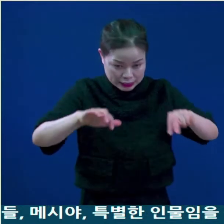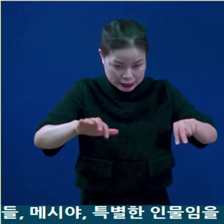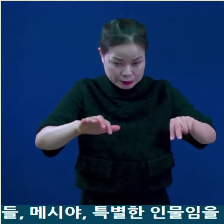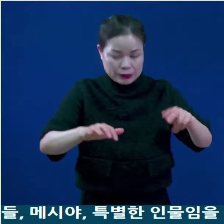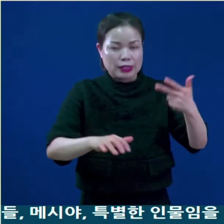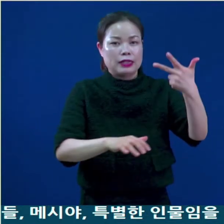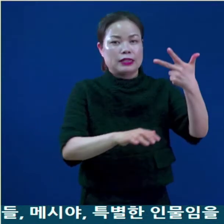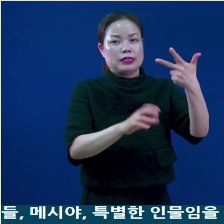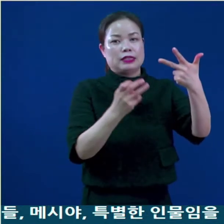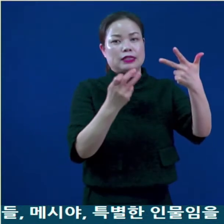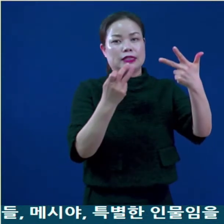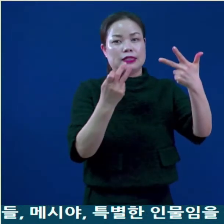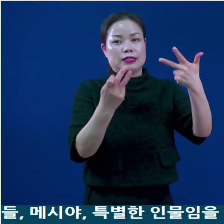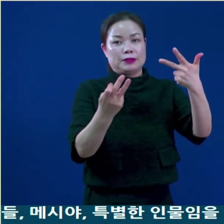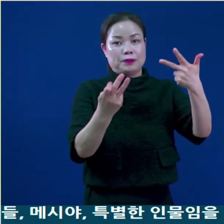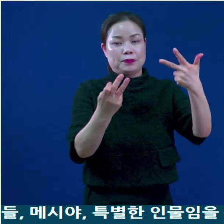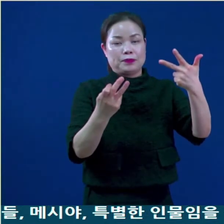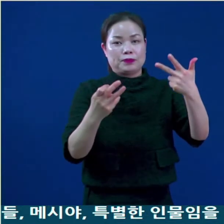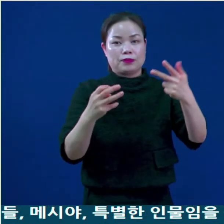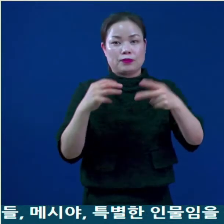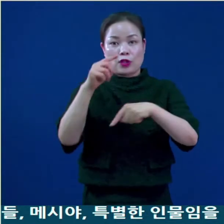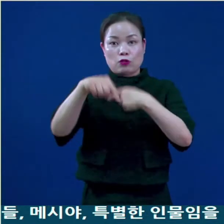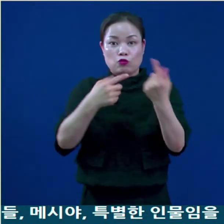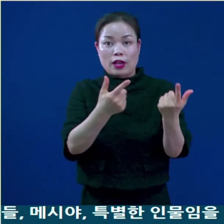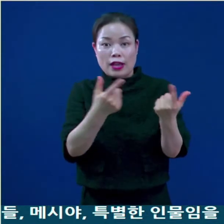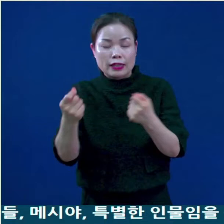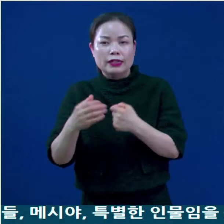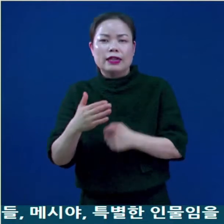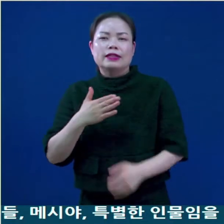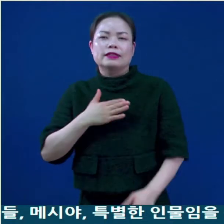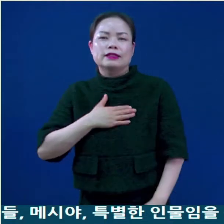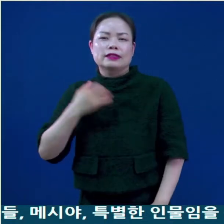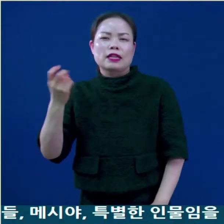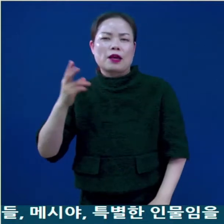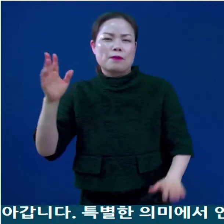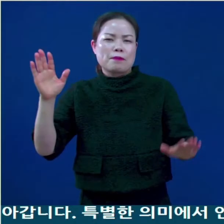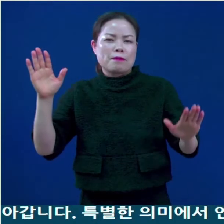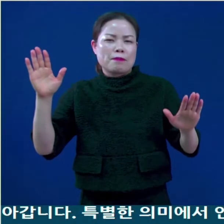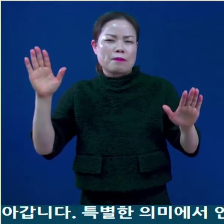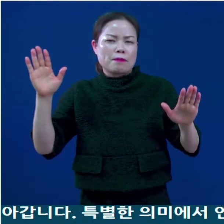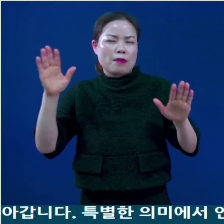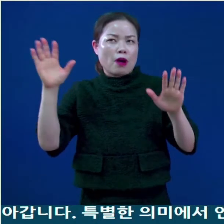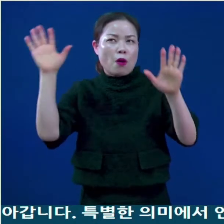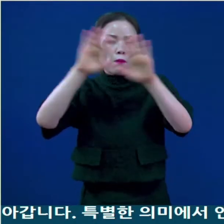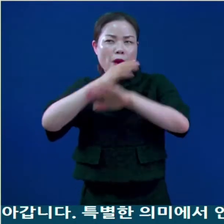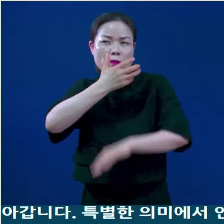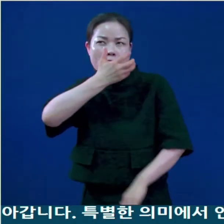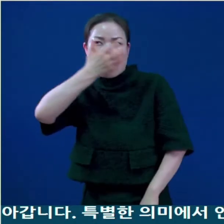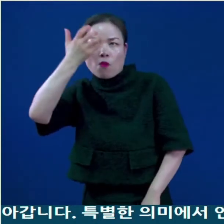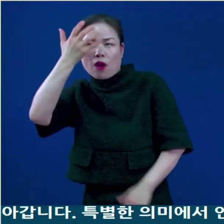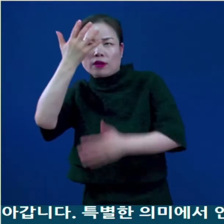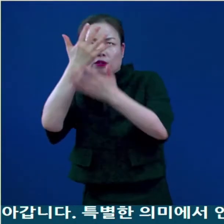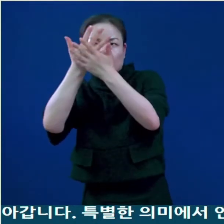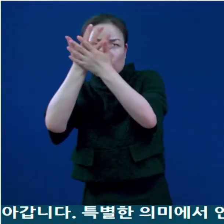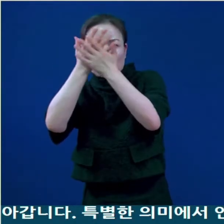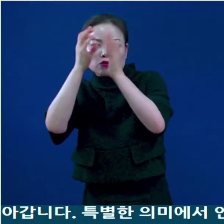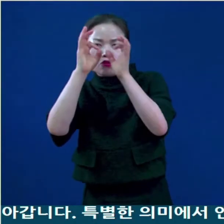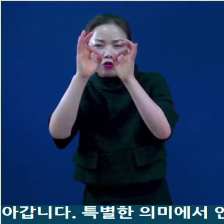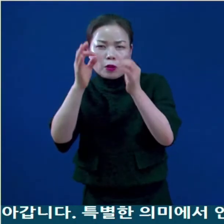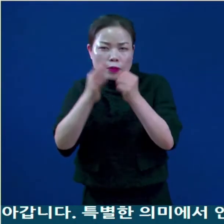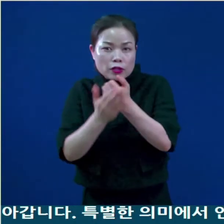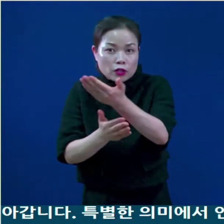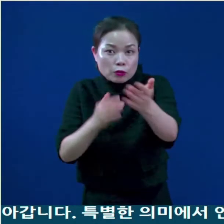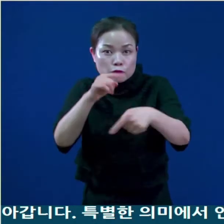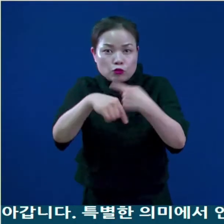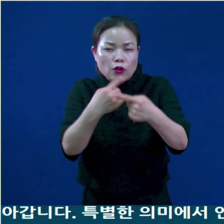보겠습니다. 13절 제가 읽을게요. 내가 또 밤 환상 중에 보니, 그 다음 여러분